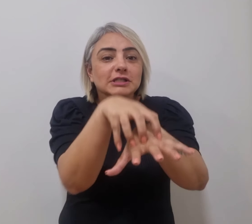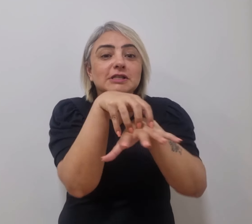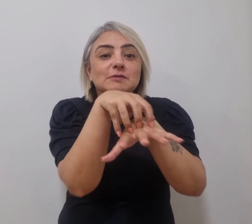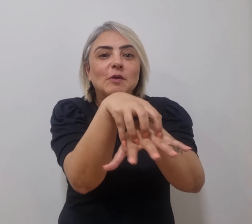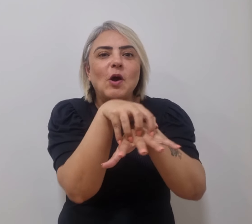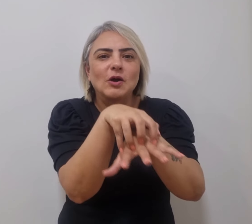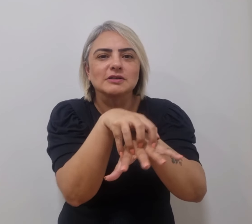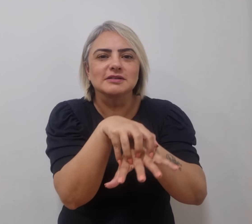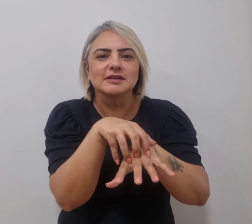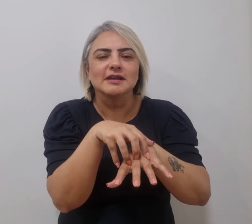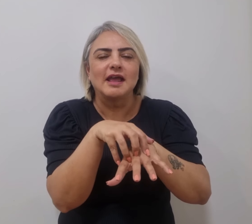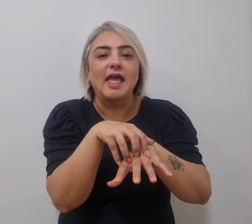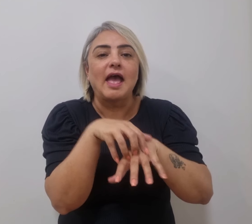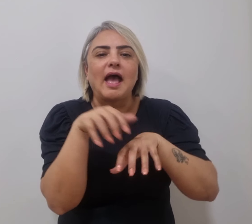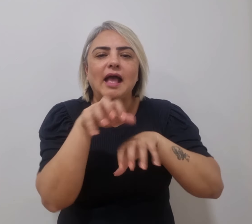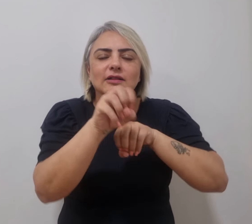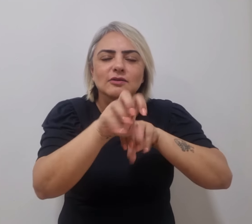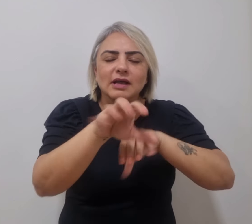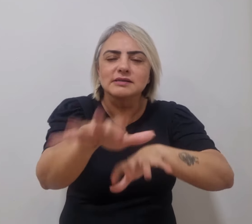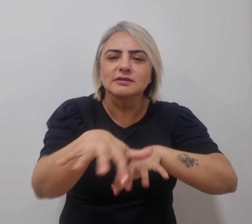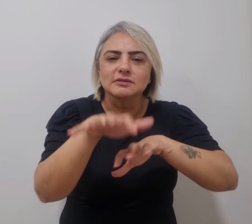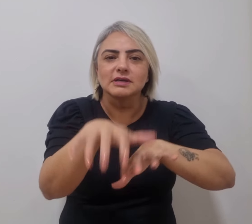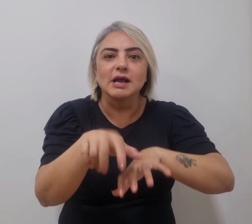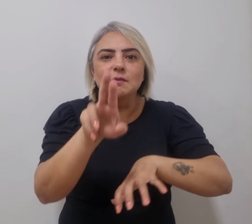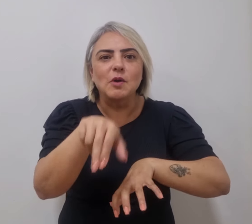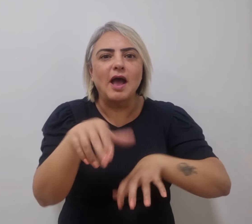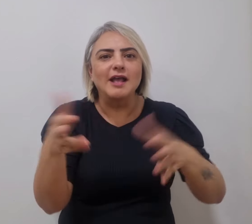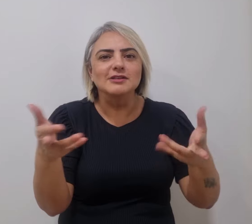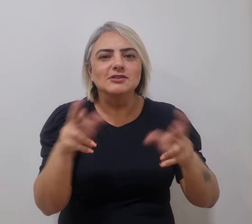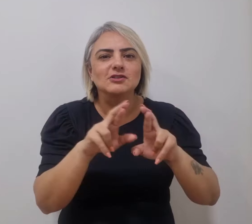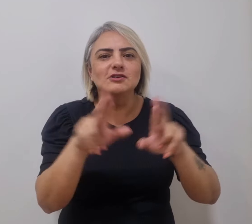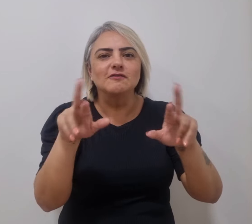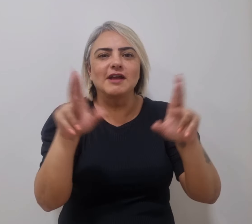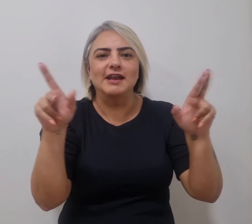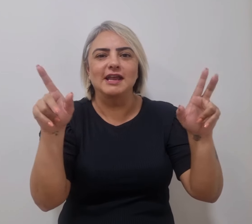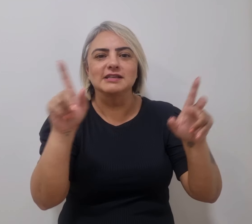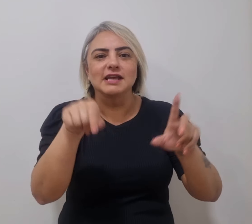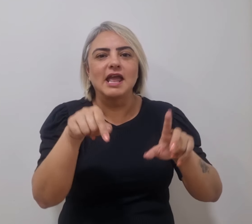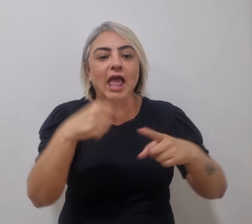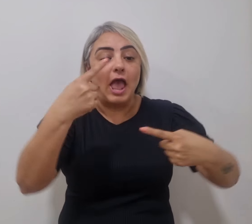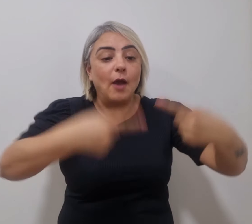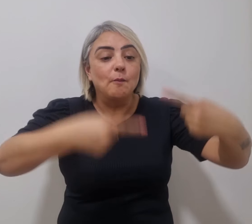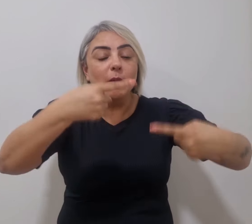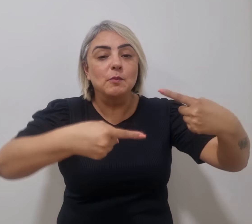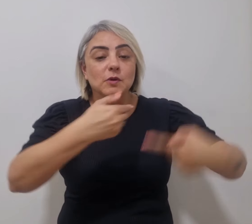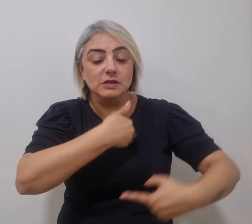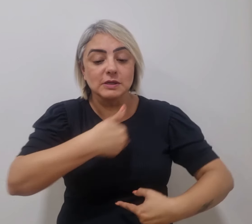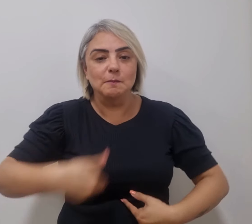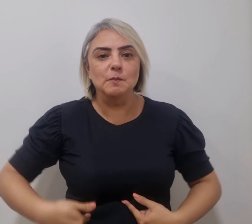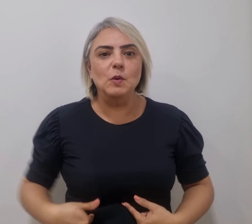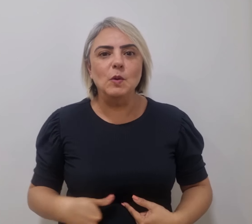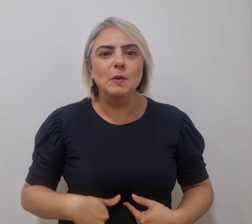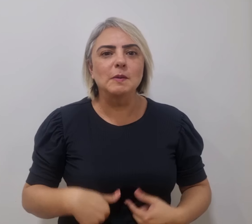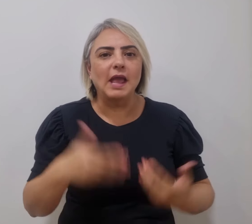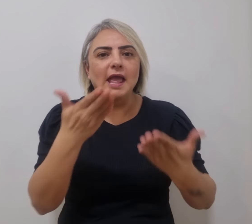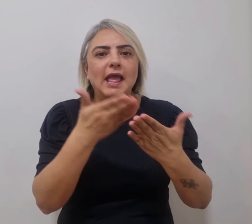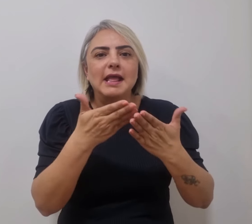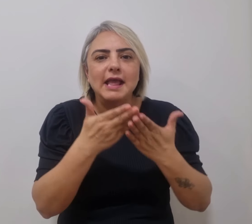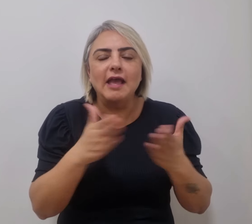A educação do campo é diferente. Ela é uma política pública que acabou de completar